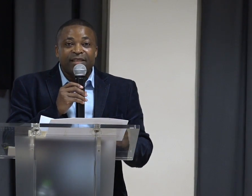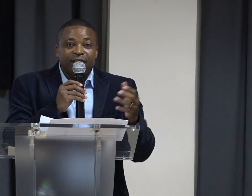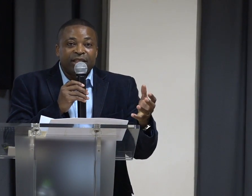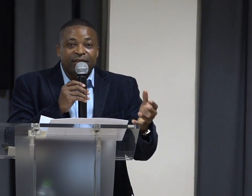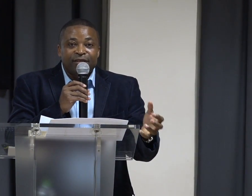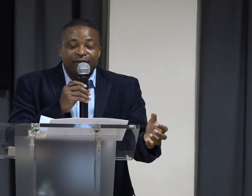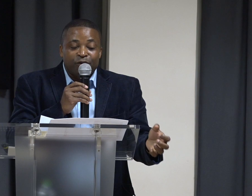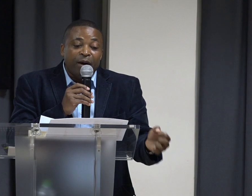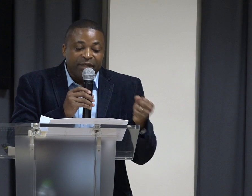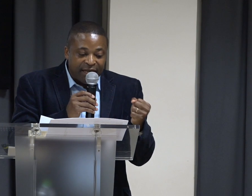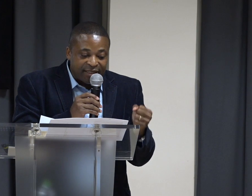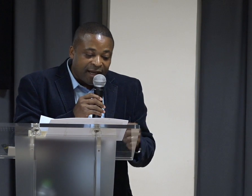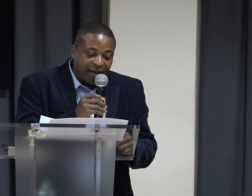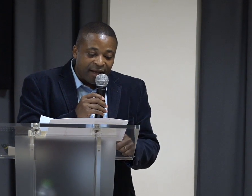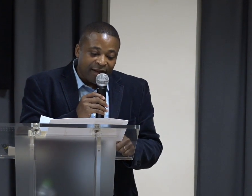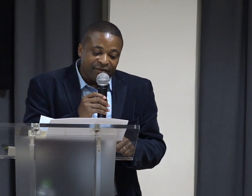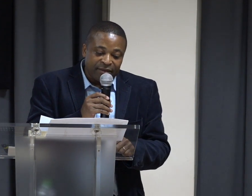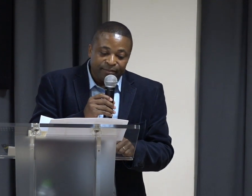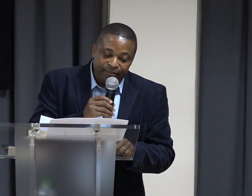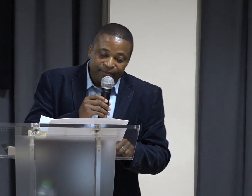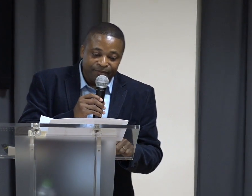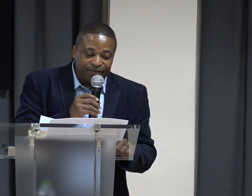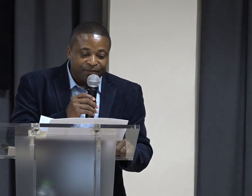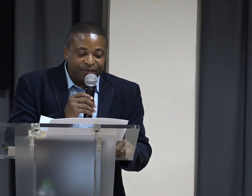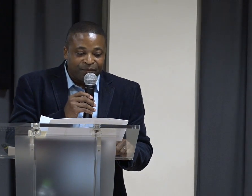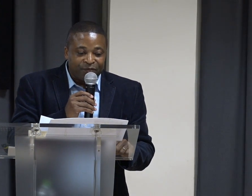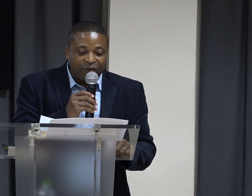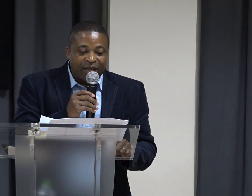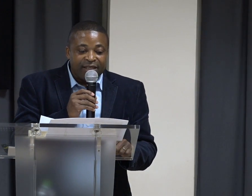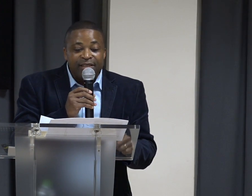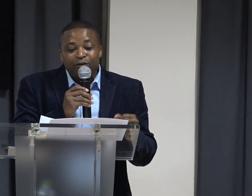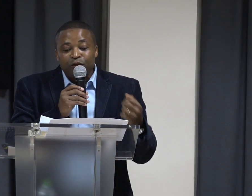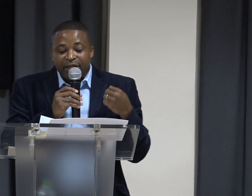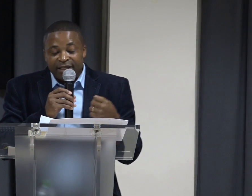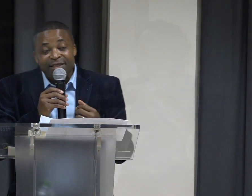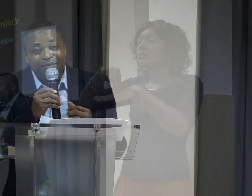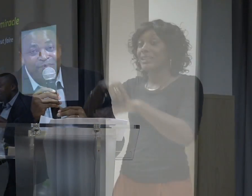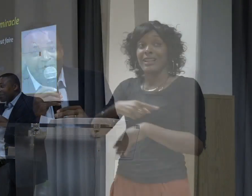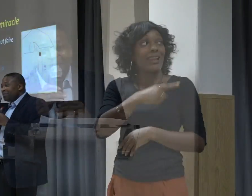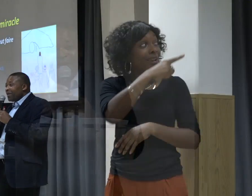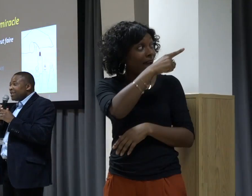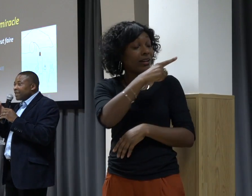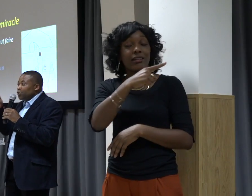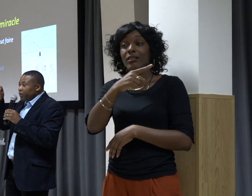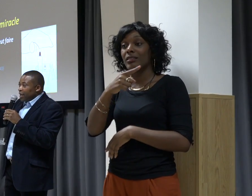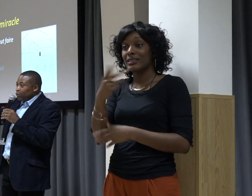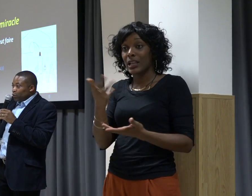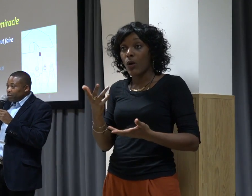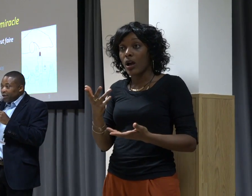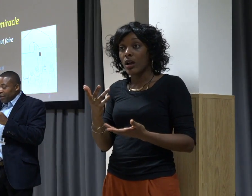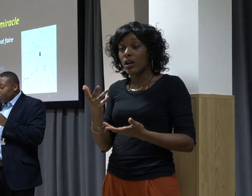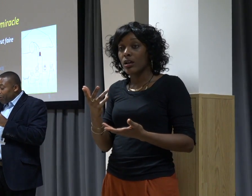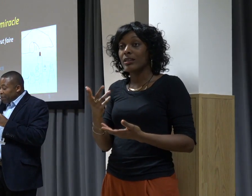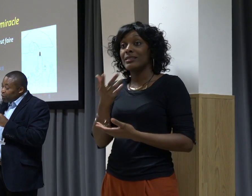il s'agit de ramener Lazare à la vie. Ici, dans notre texte, il s'agit de faire quelque